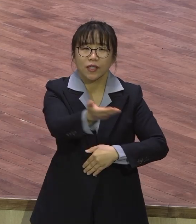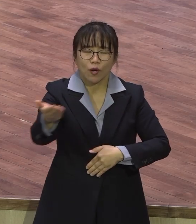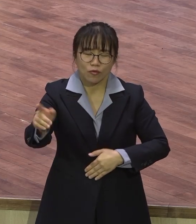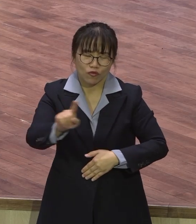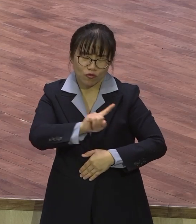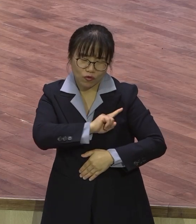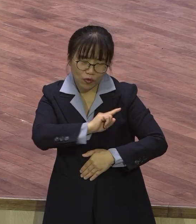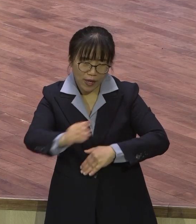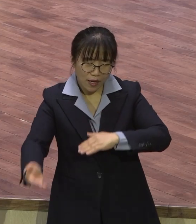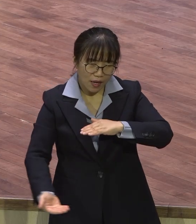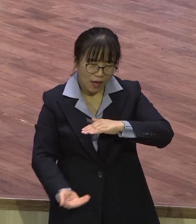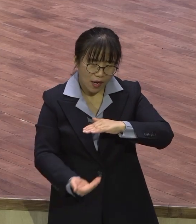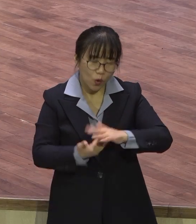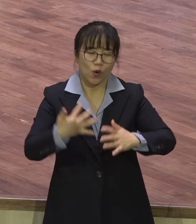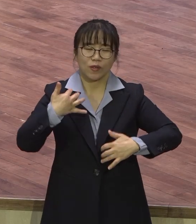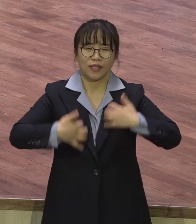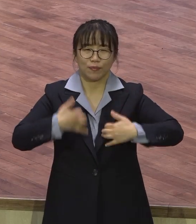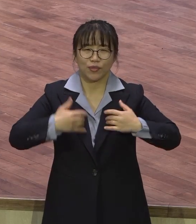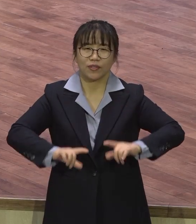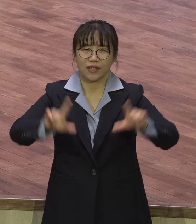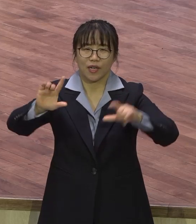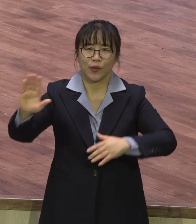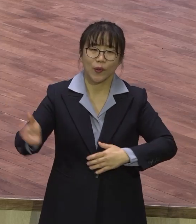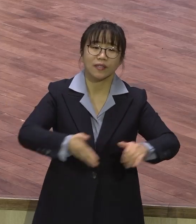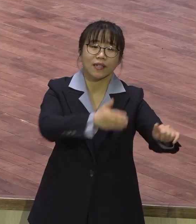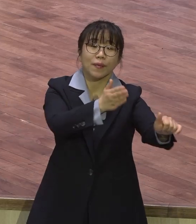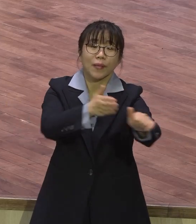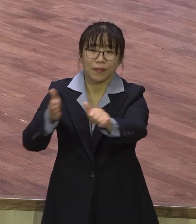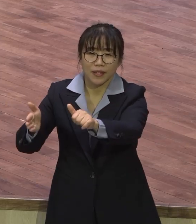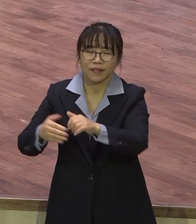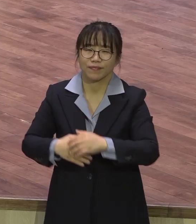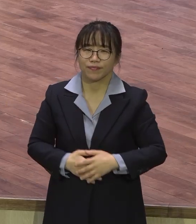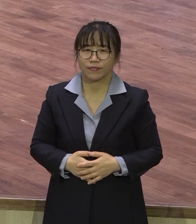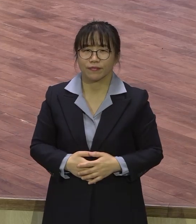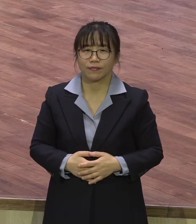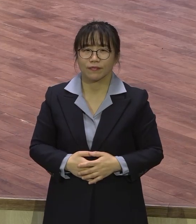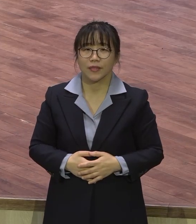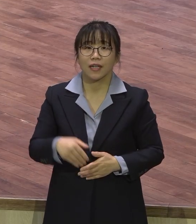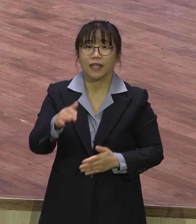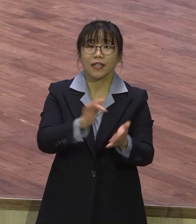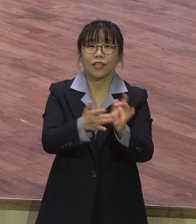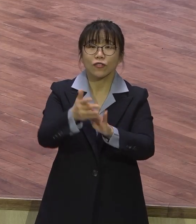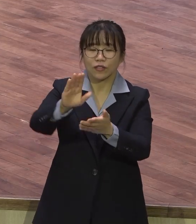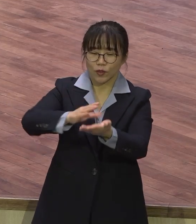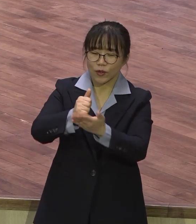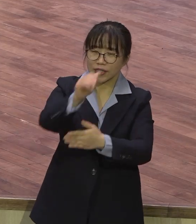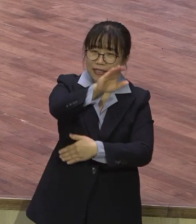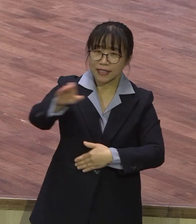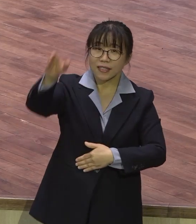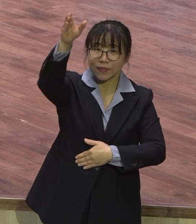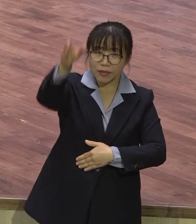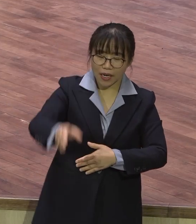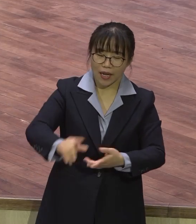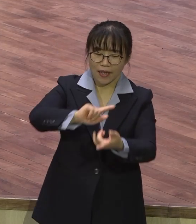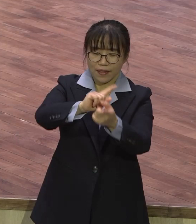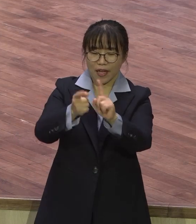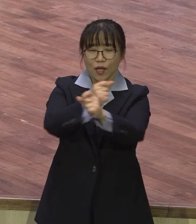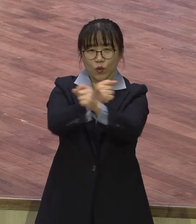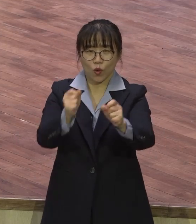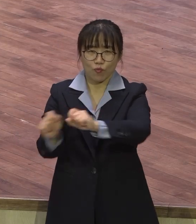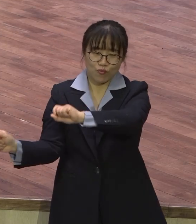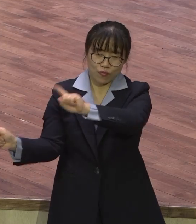날이 되기 바랍니다 이 예수의 십자가 대속과 부활을 통해서 하나님과의